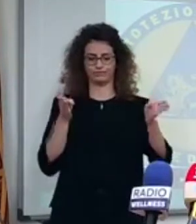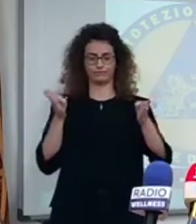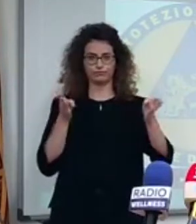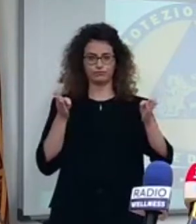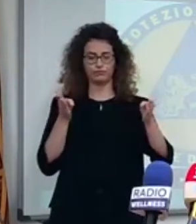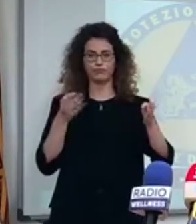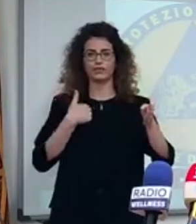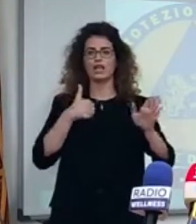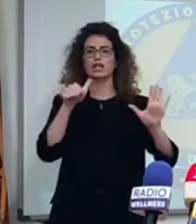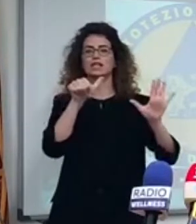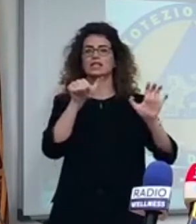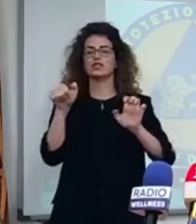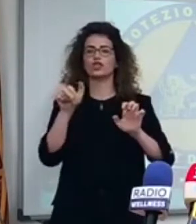esattamente